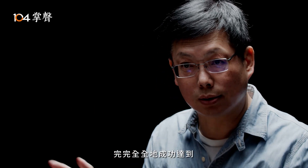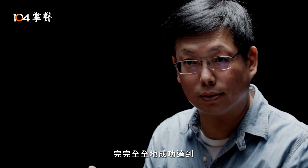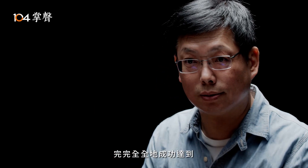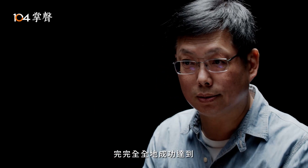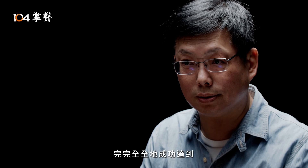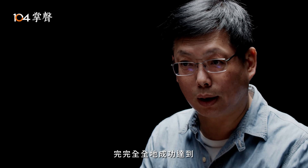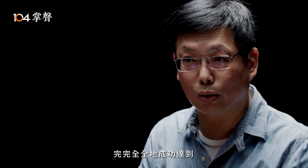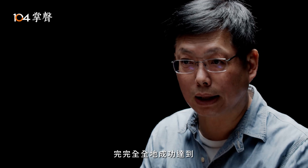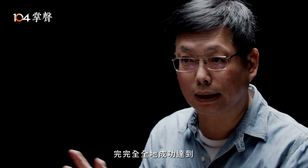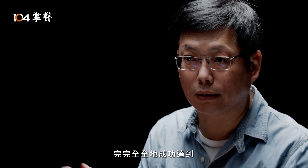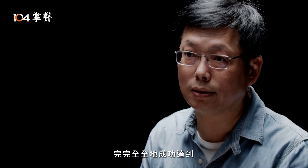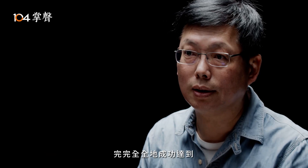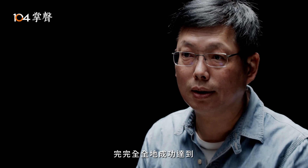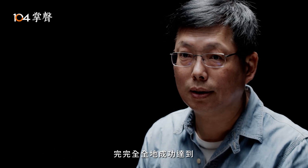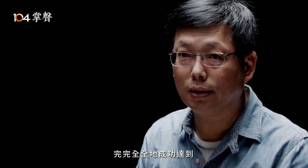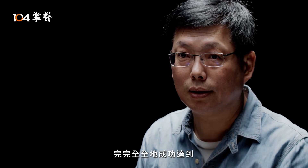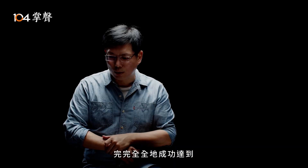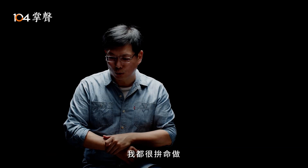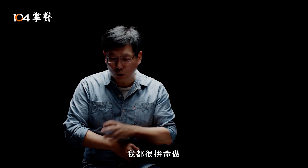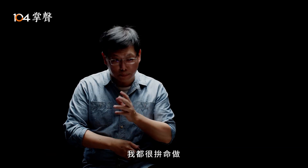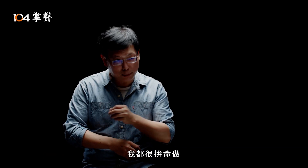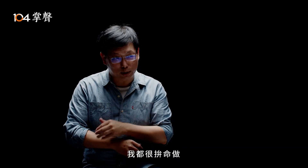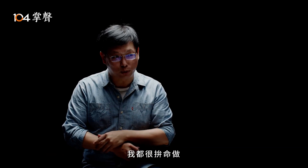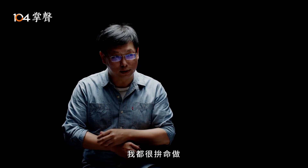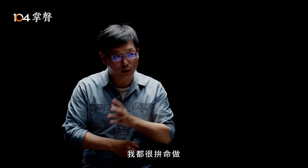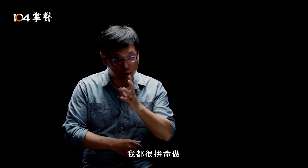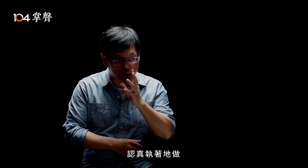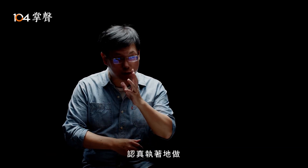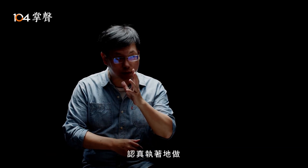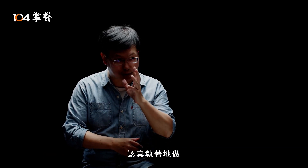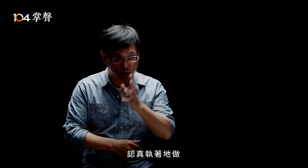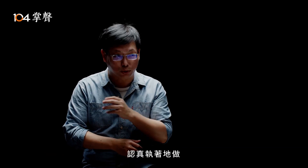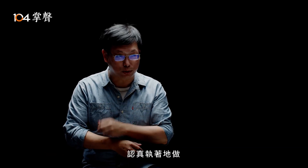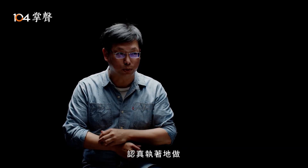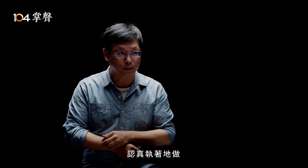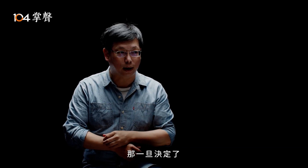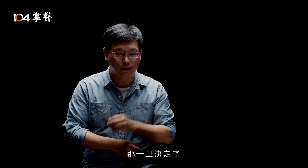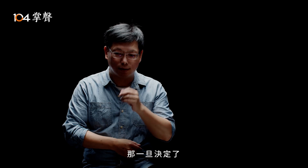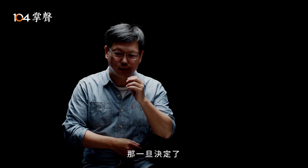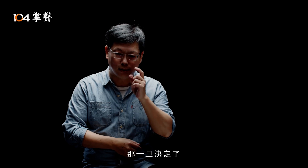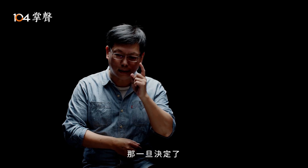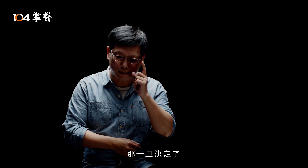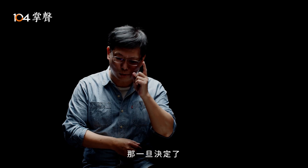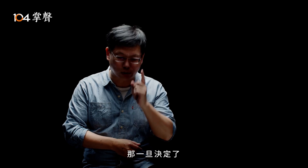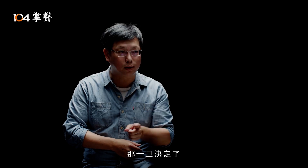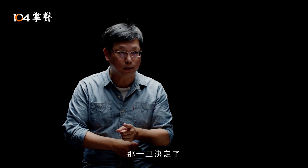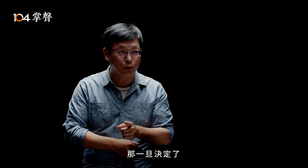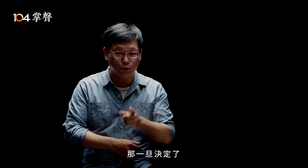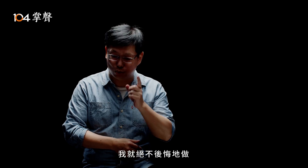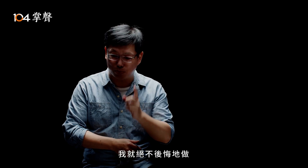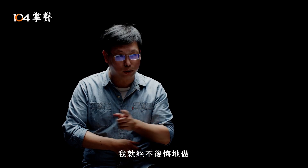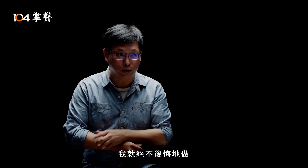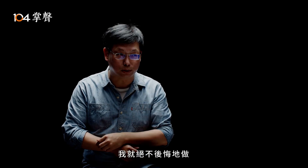全全的成功达到。我都很拼命做，很认真执着的做，那一旦决定